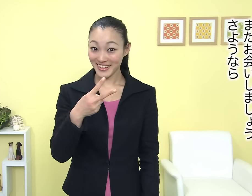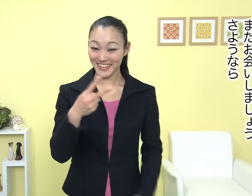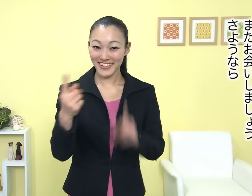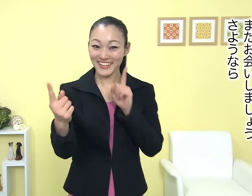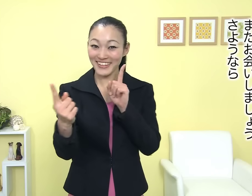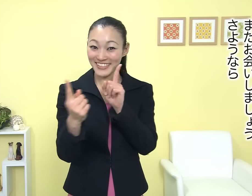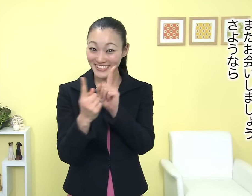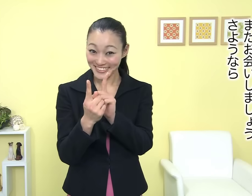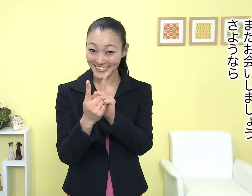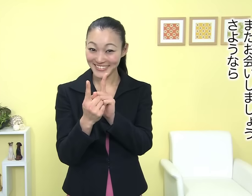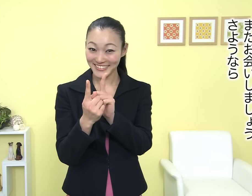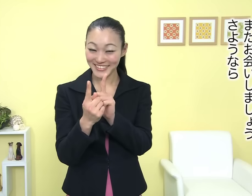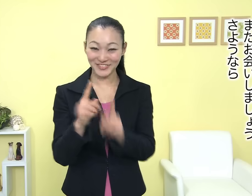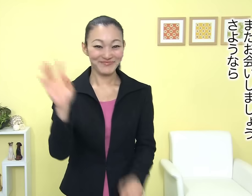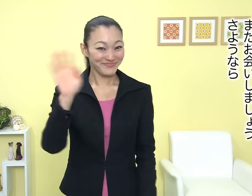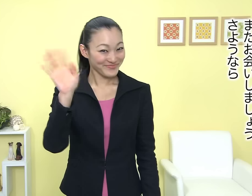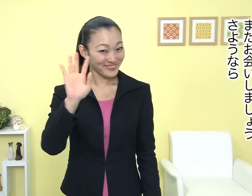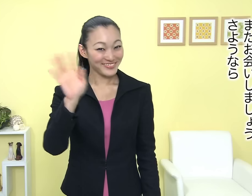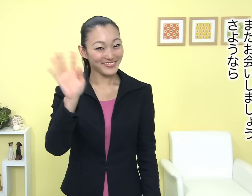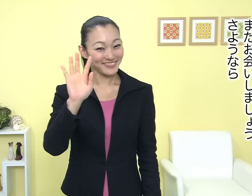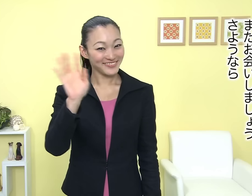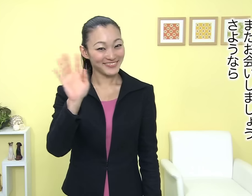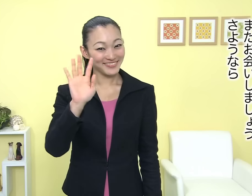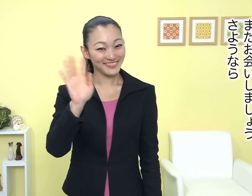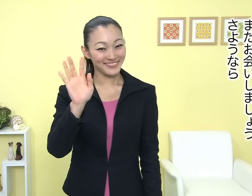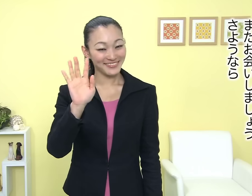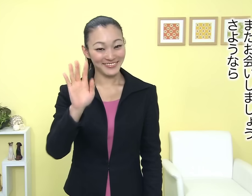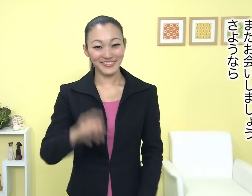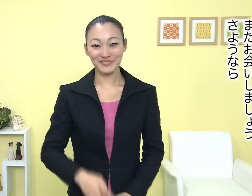またお会いしましょう。さようなら。